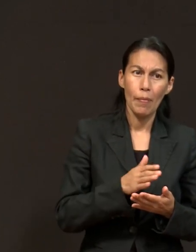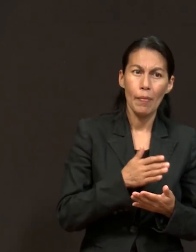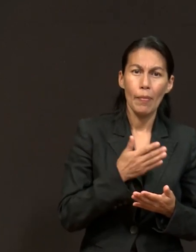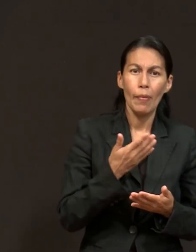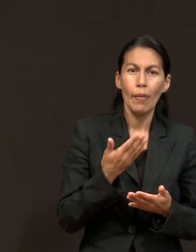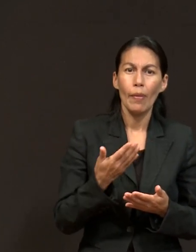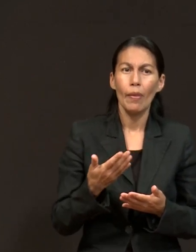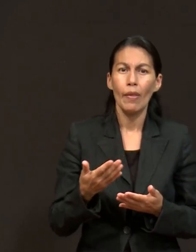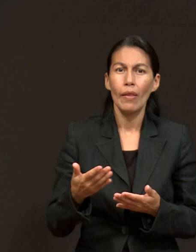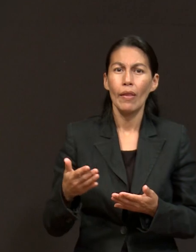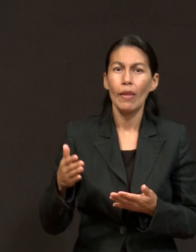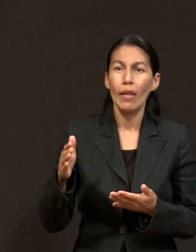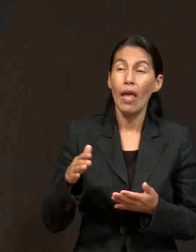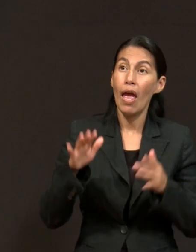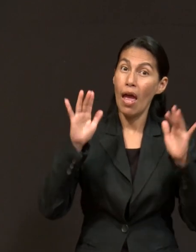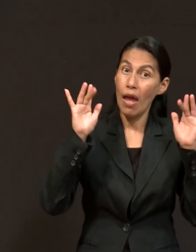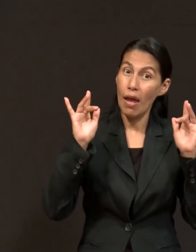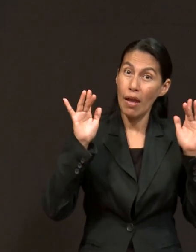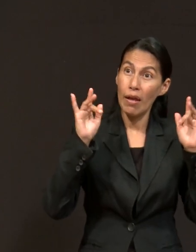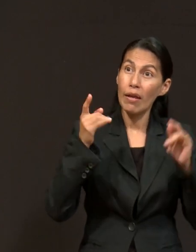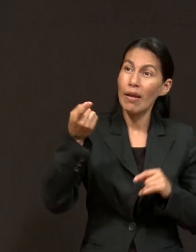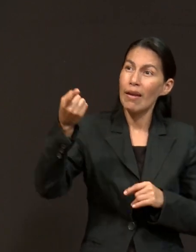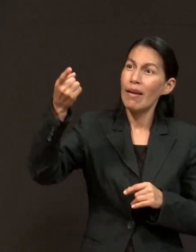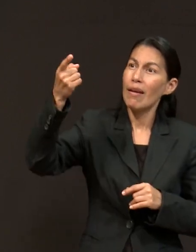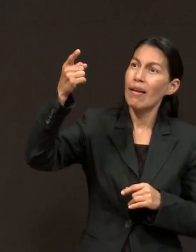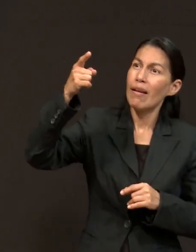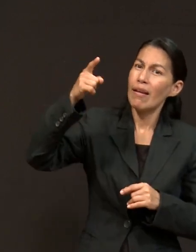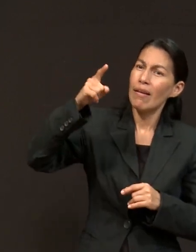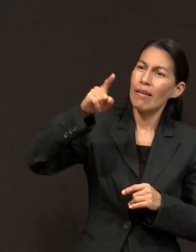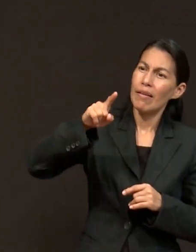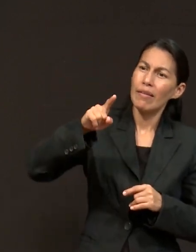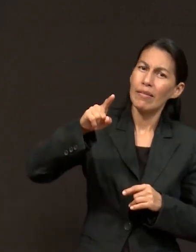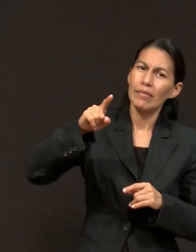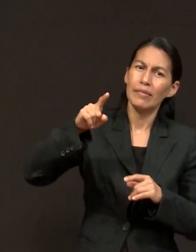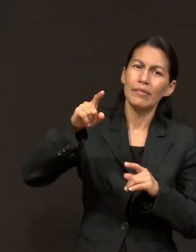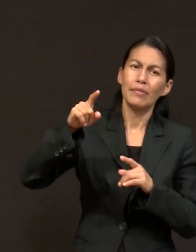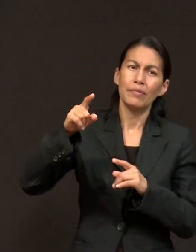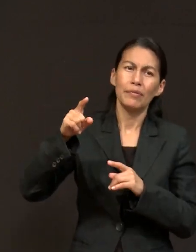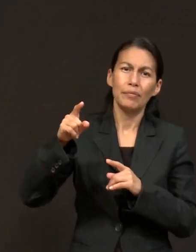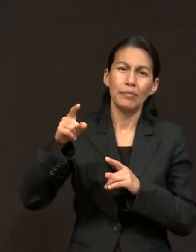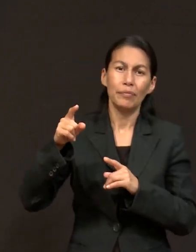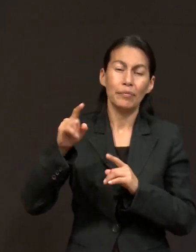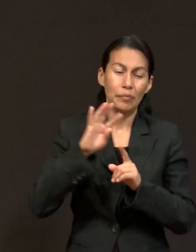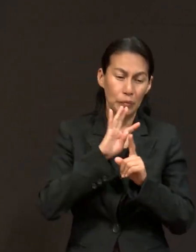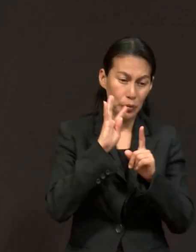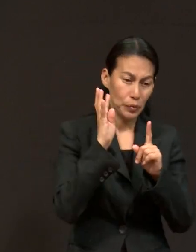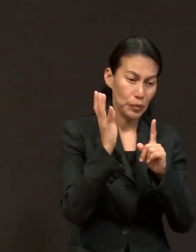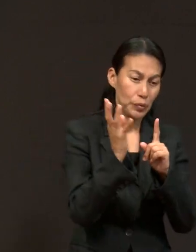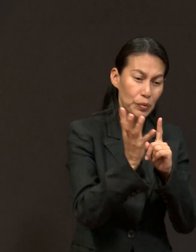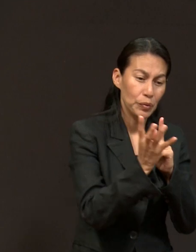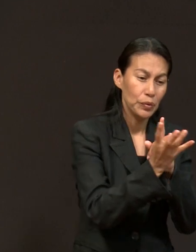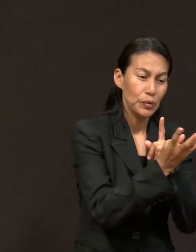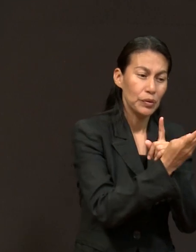Mis ángeles cerca están Mis